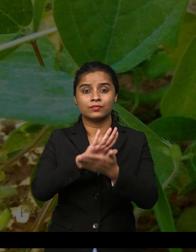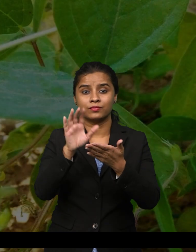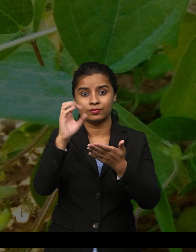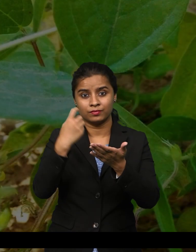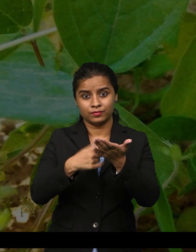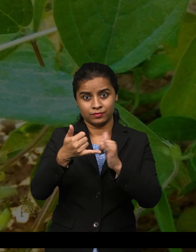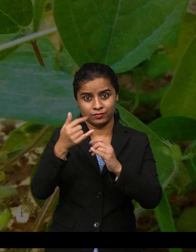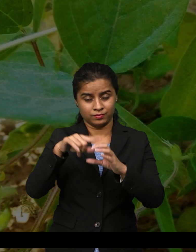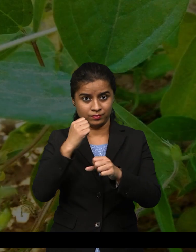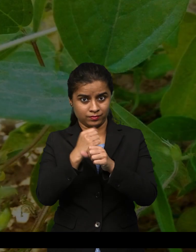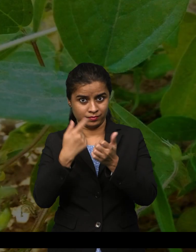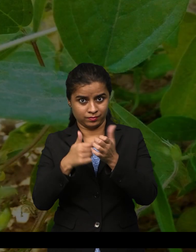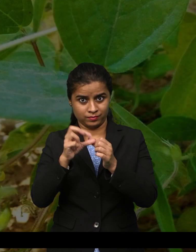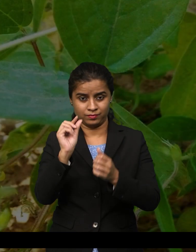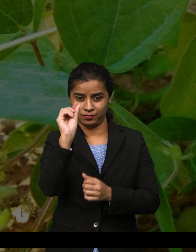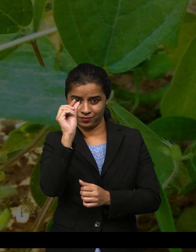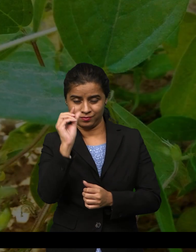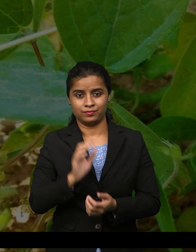ಹುರುಳಿಕಾಳು